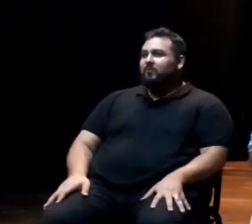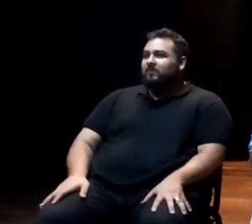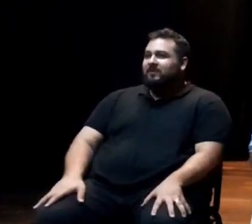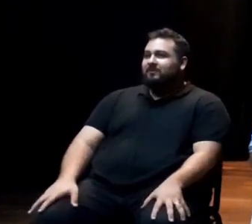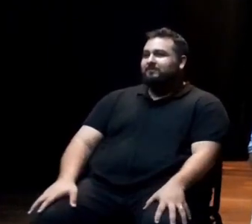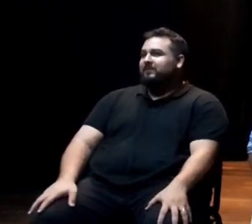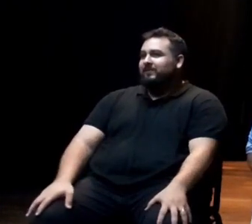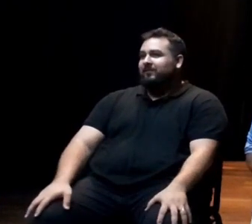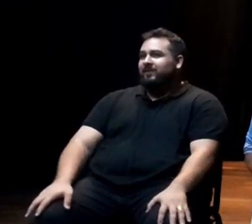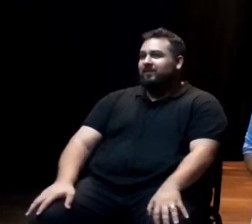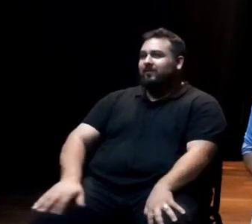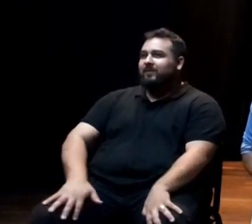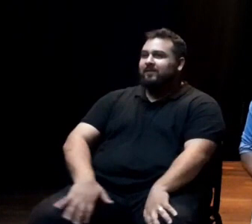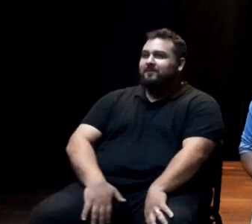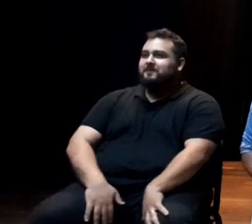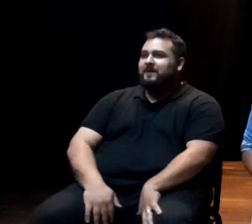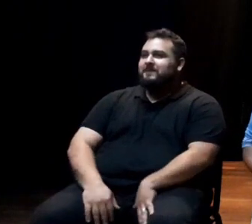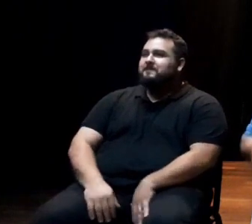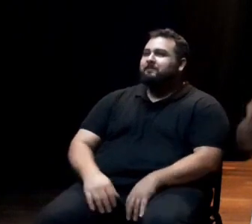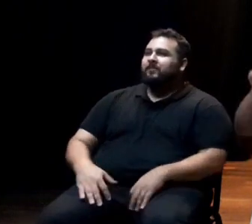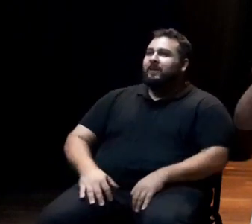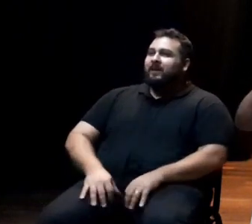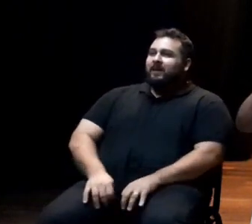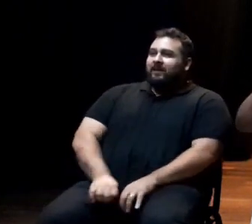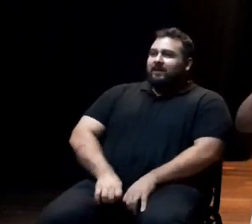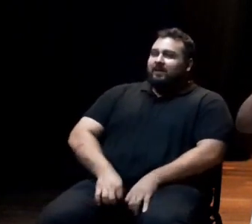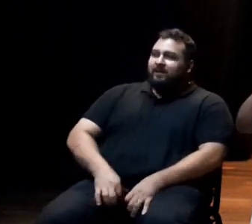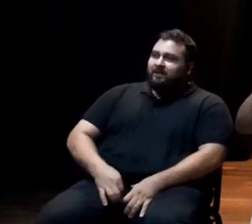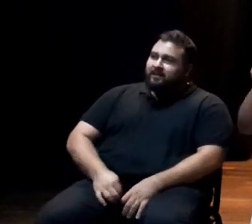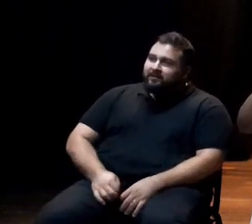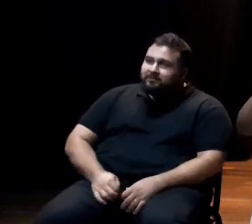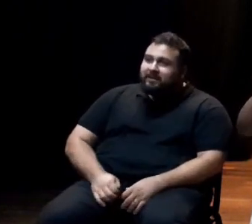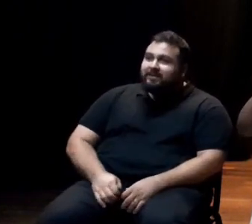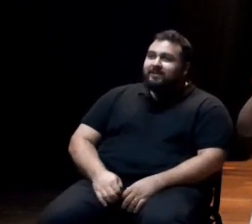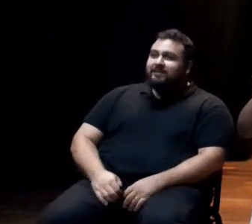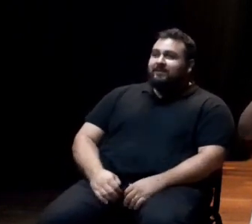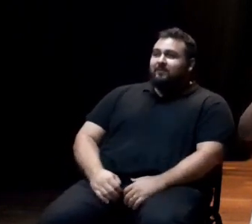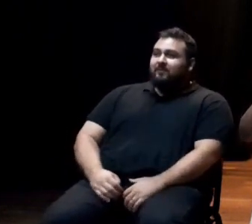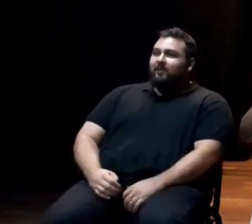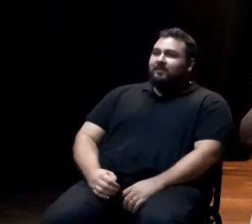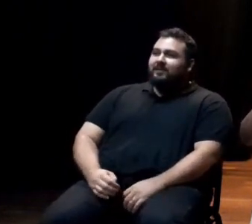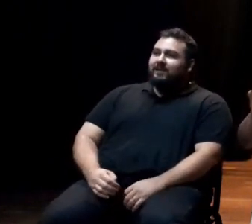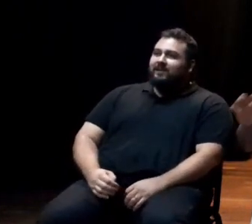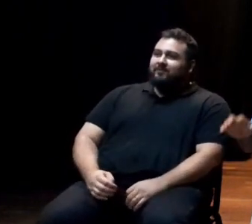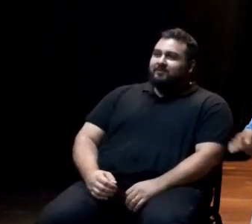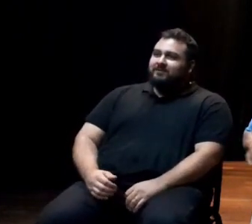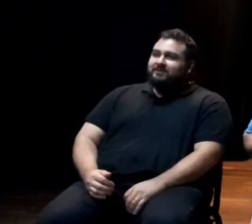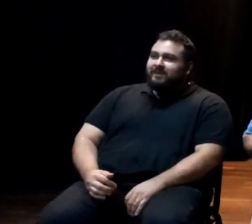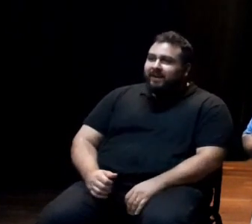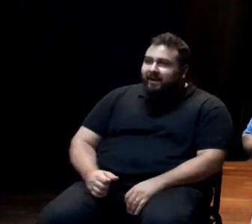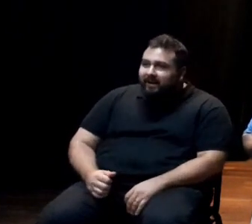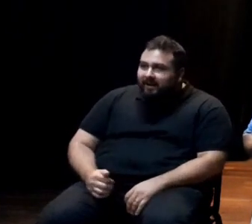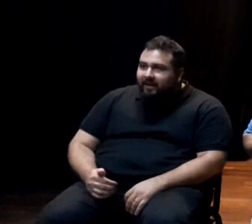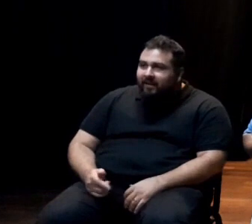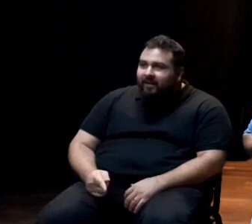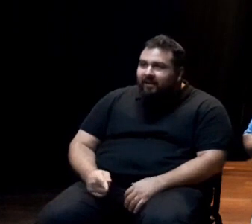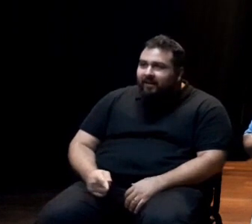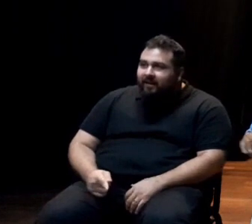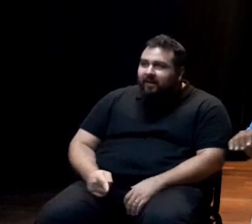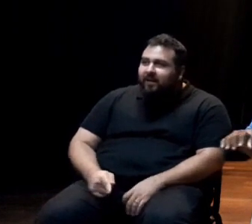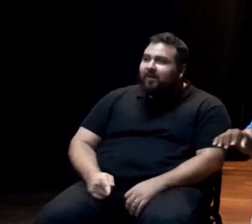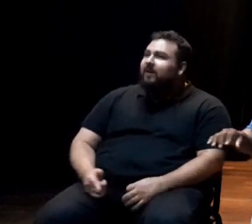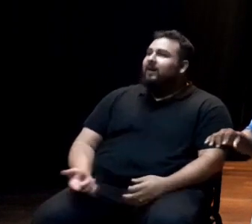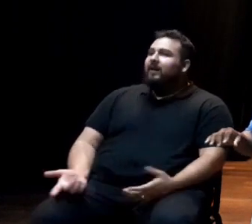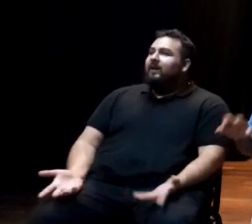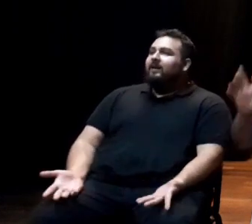Outro mundo, outra situação, vamos lá. Eu tenho inteligência igual, né, da língua. Ele tá falando todo